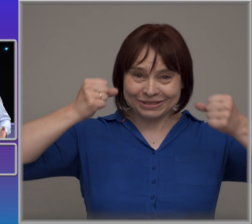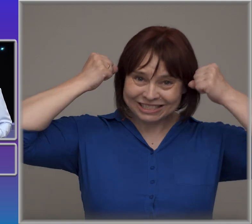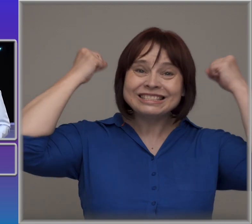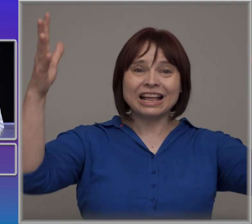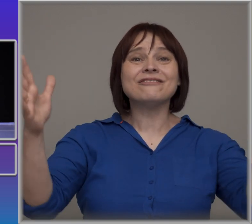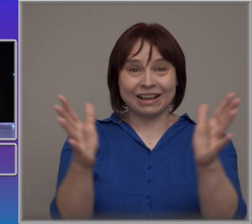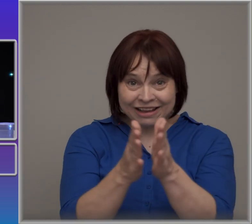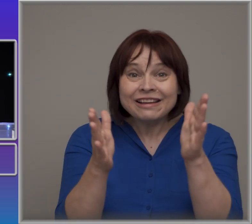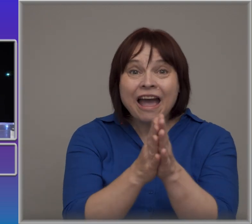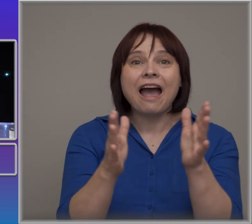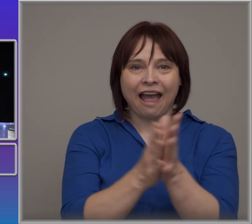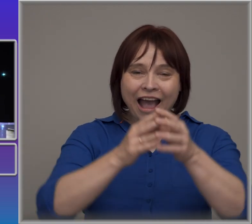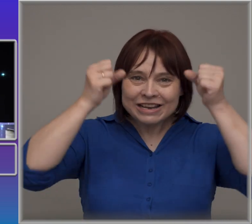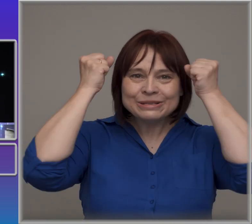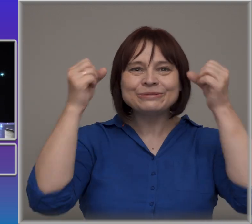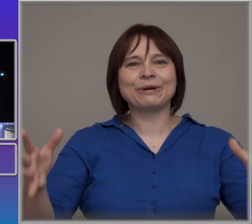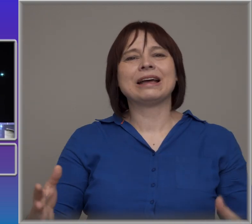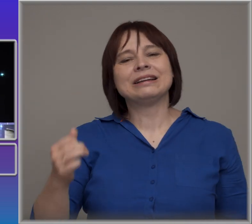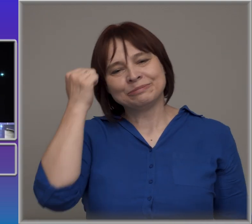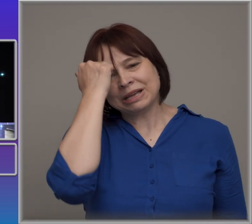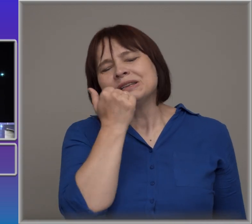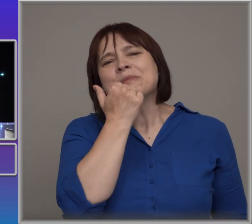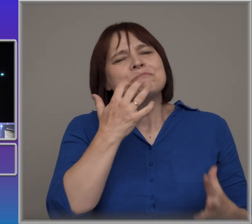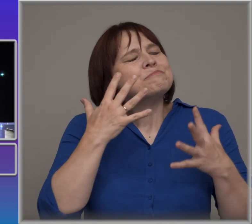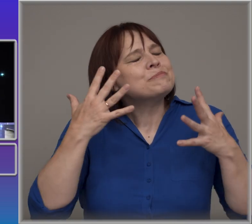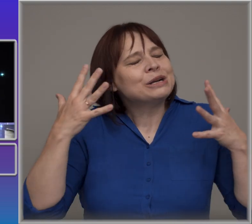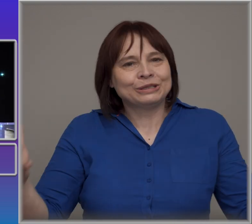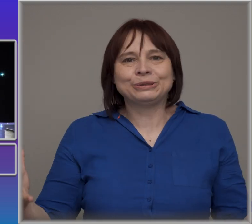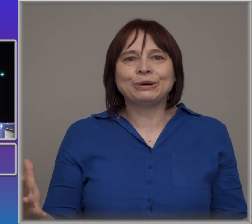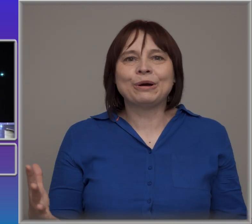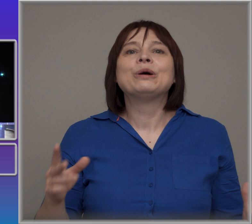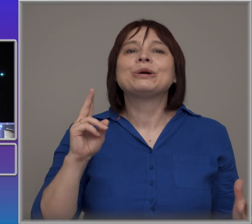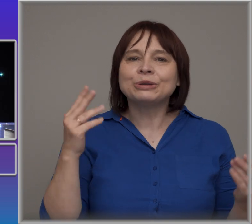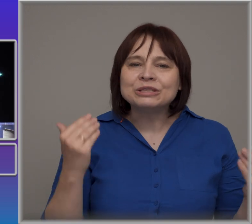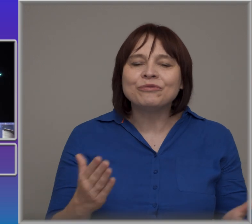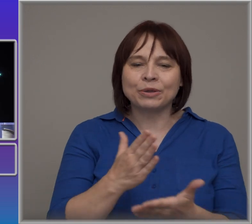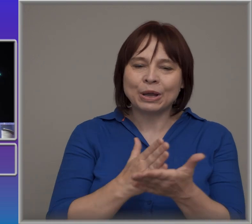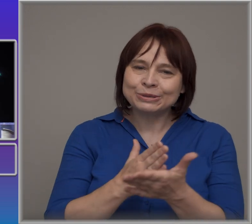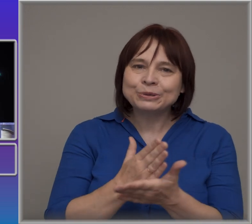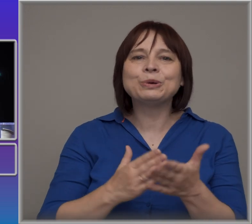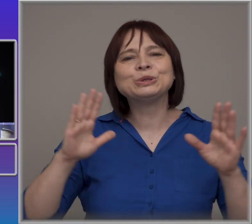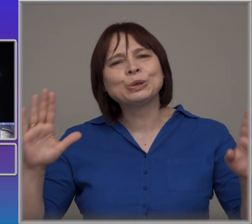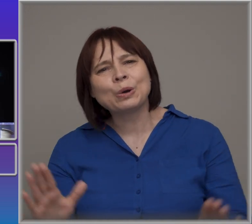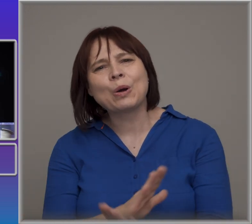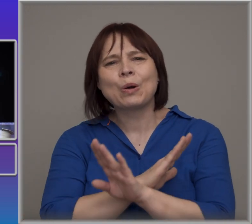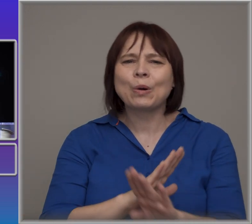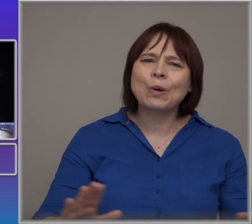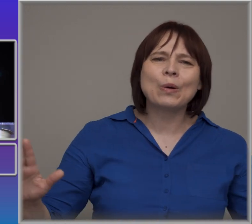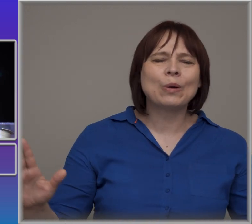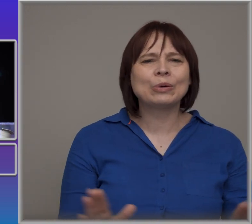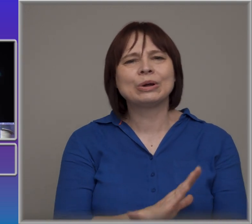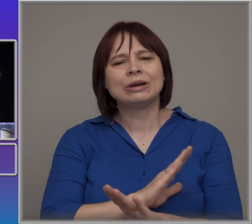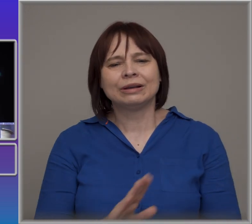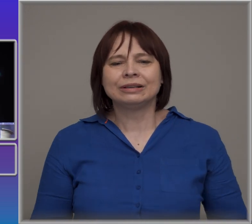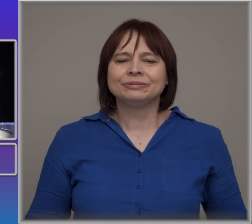нас в искушение, но избавь нас от лукавого, ибо Твое есть царство и сила и слава во